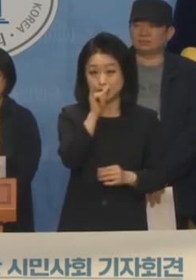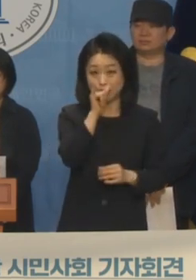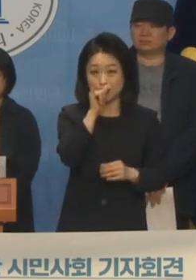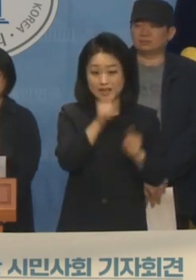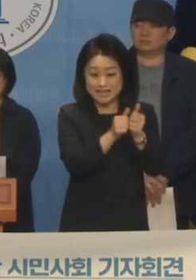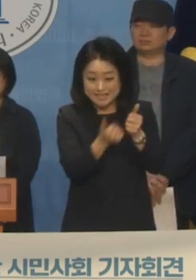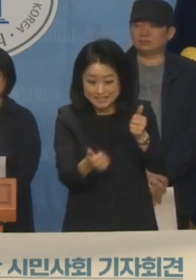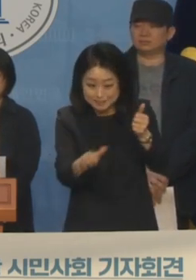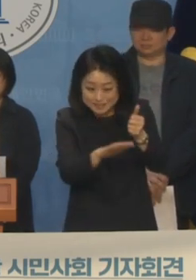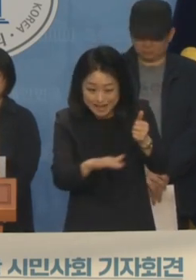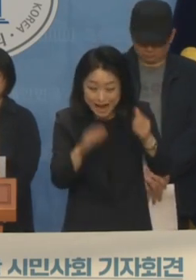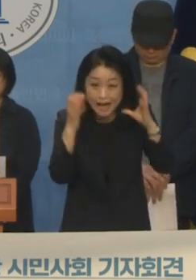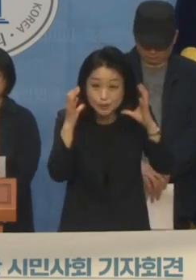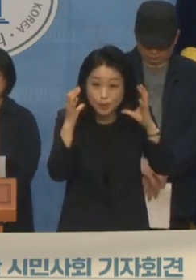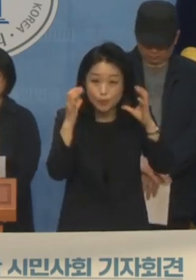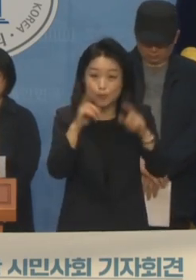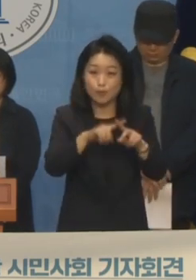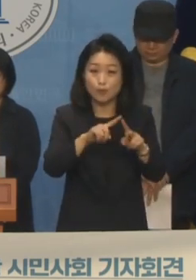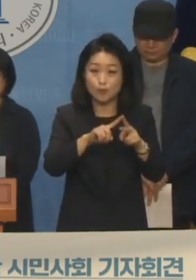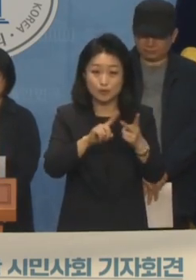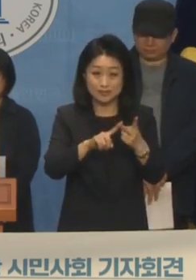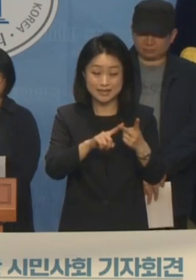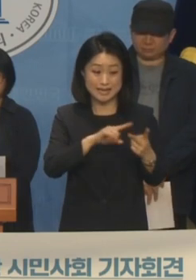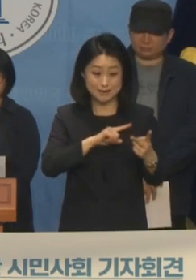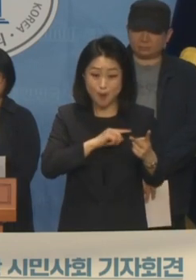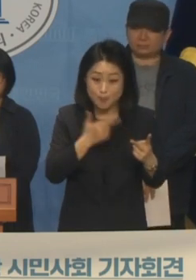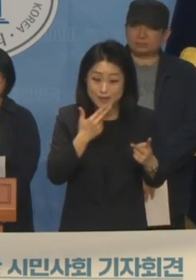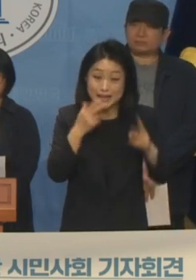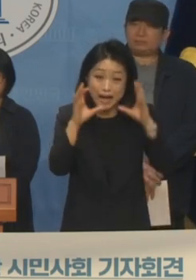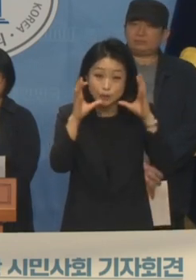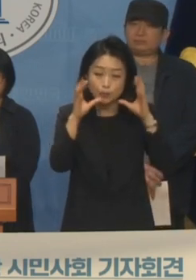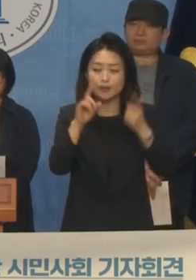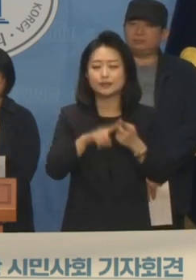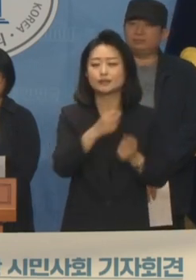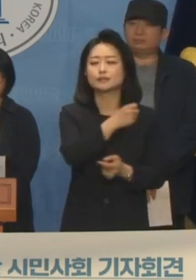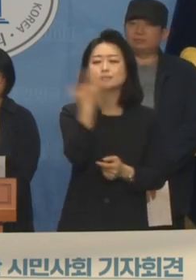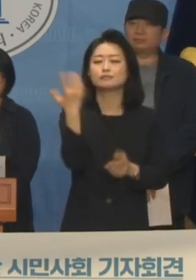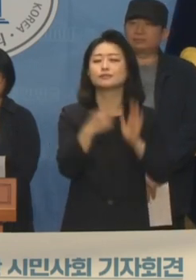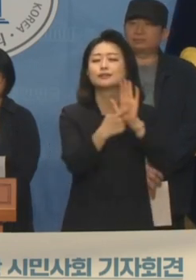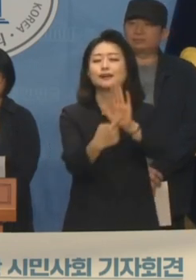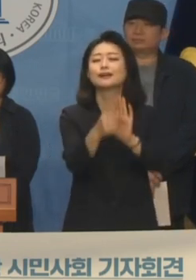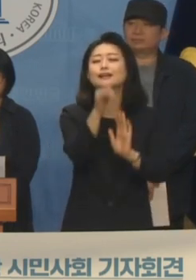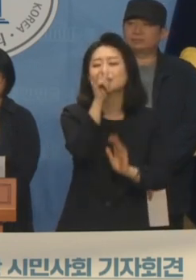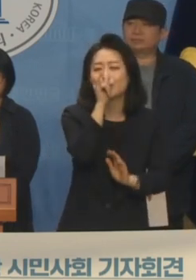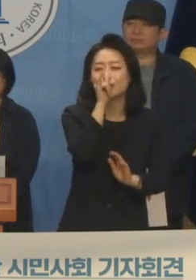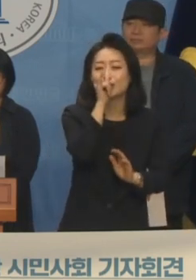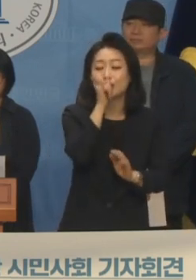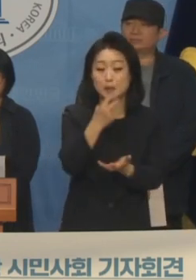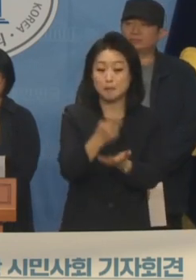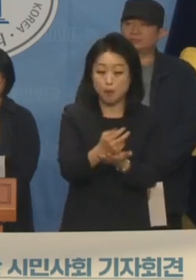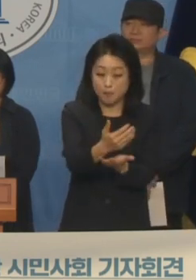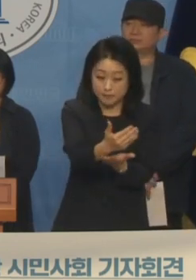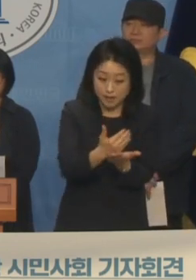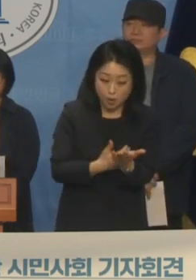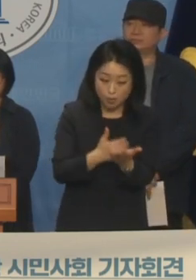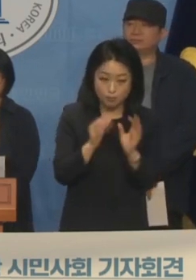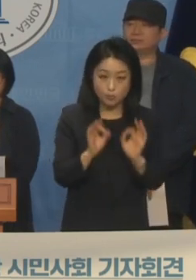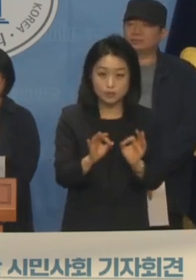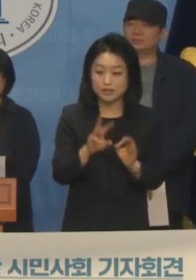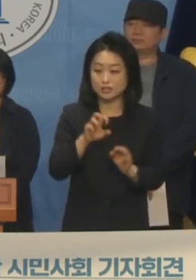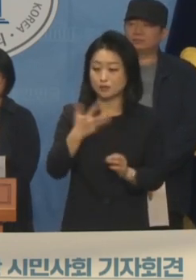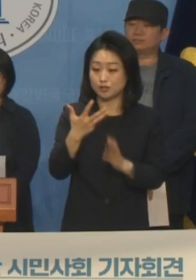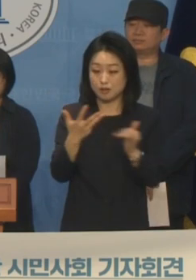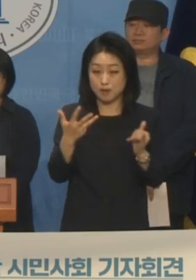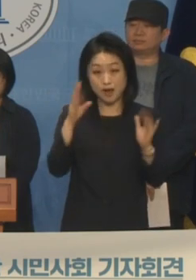그림자 아동, 미명이라는 이름으로 여러 차례 관련 보도도 있었습니다. 이 법안에는 38명이나 되는